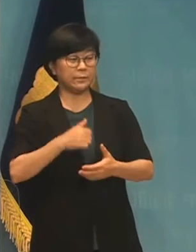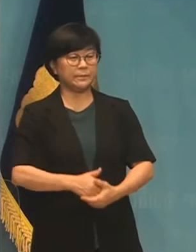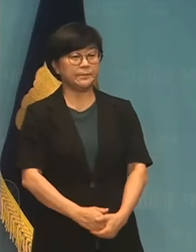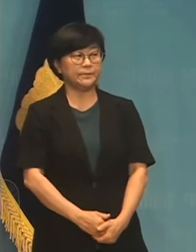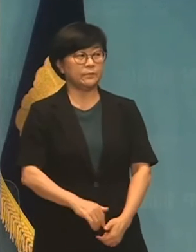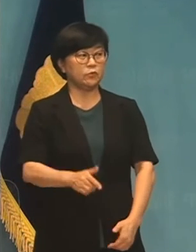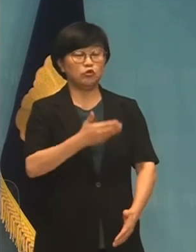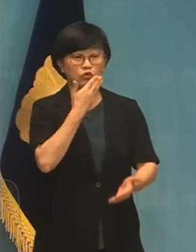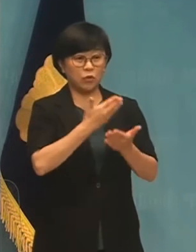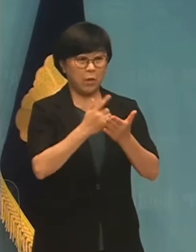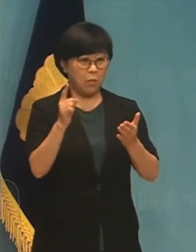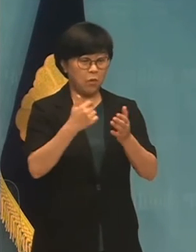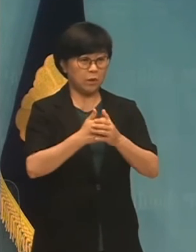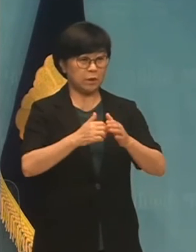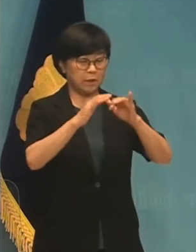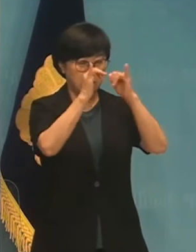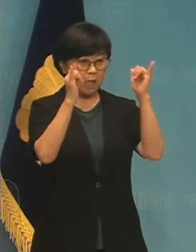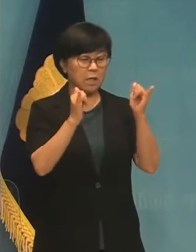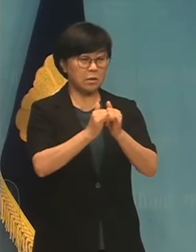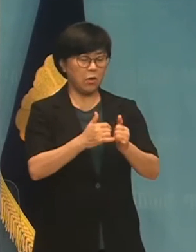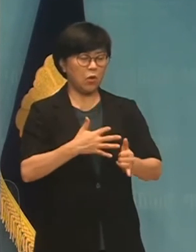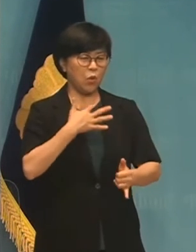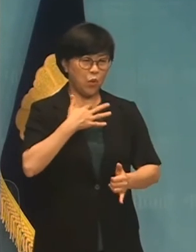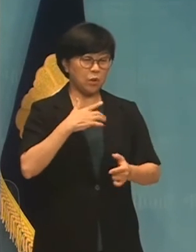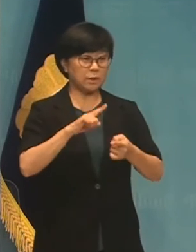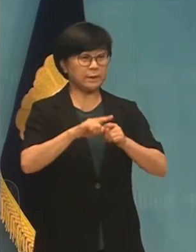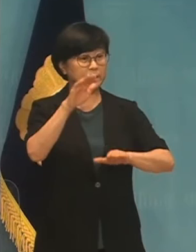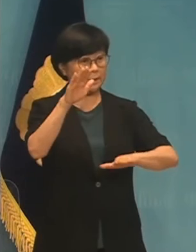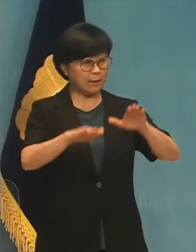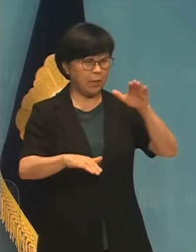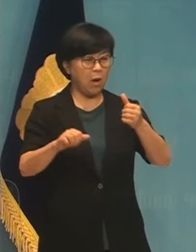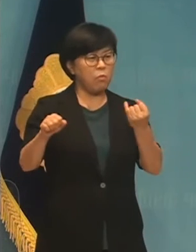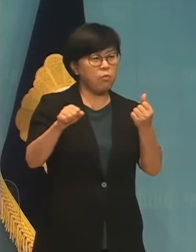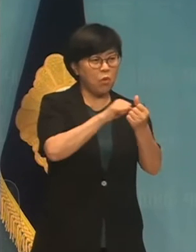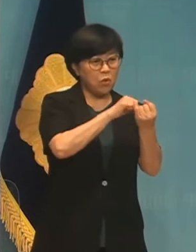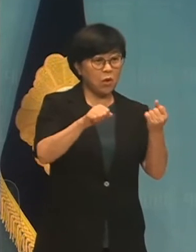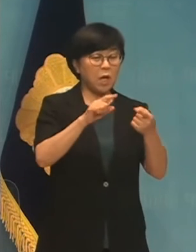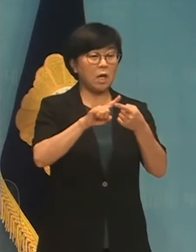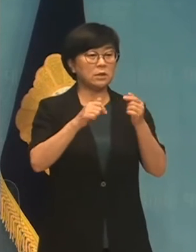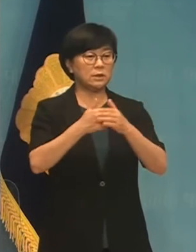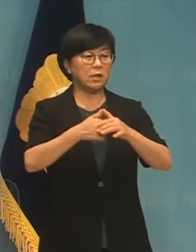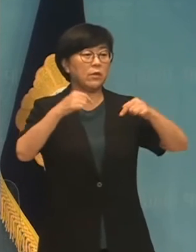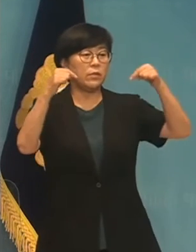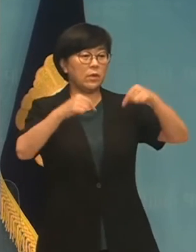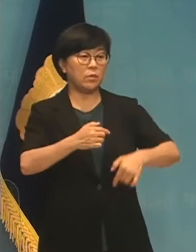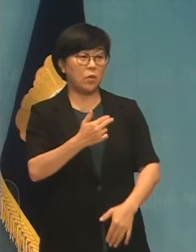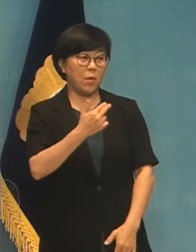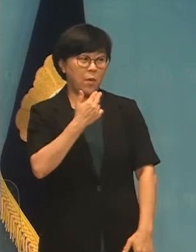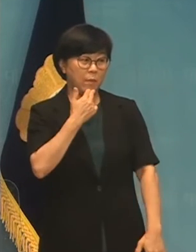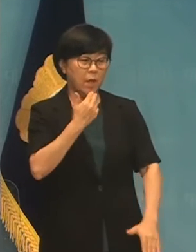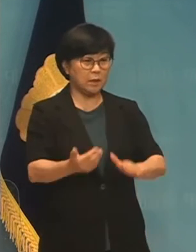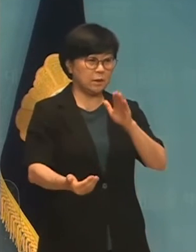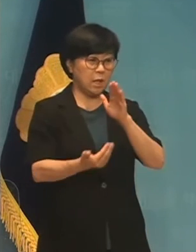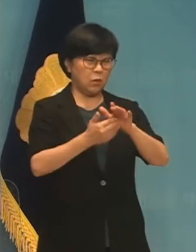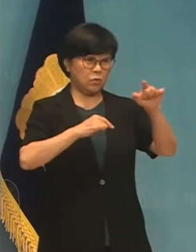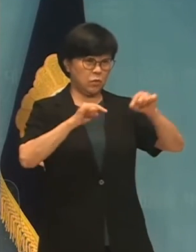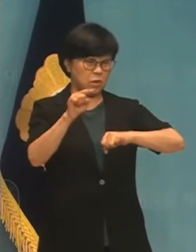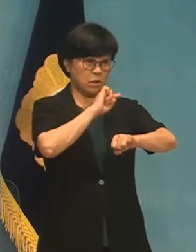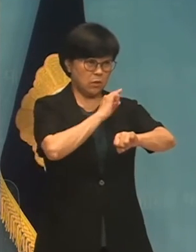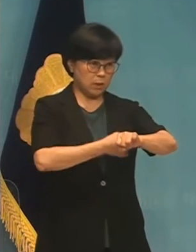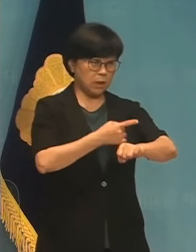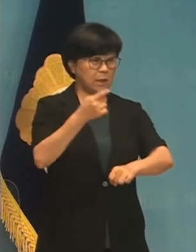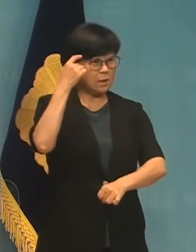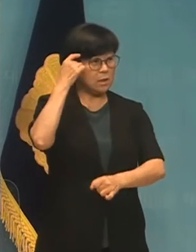무엇보다 사회적 혐오와 차별, 폭력에는 어떠한 타협도 하지 않겠다는 최고 통치권자의